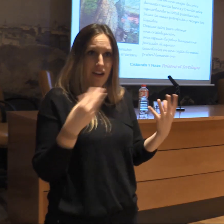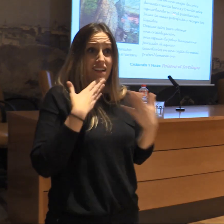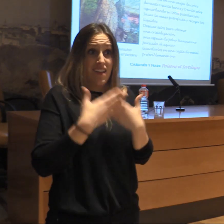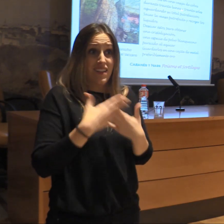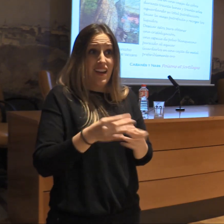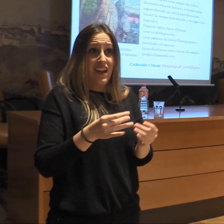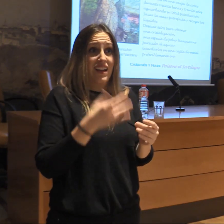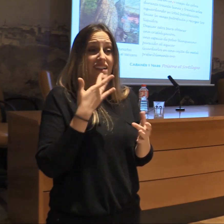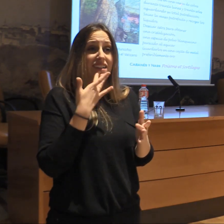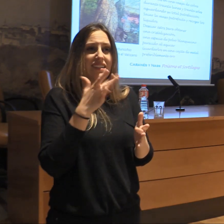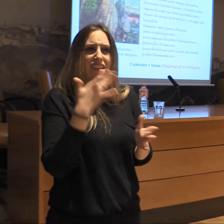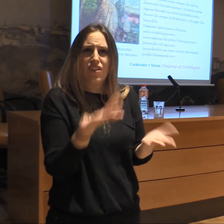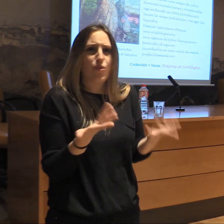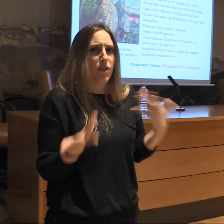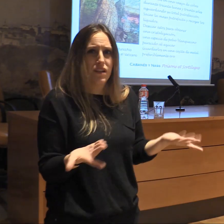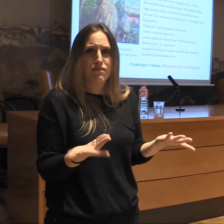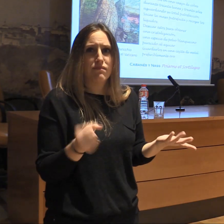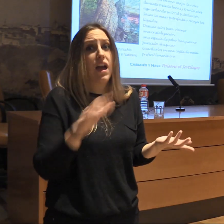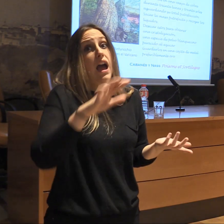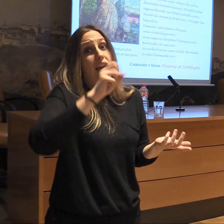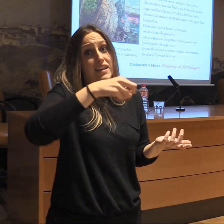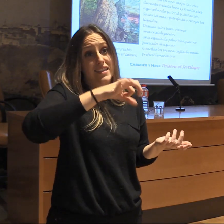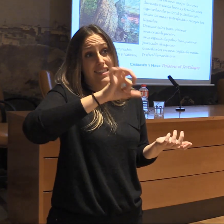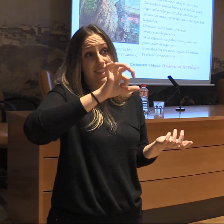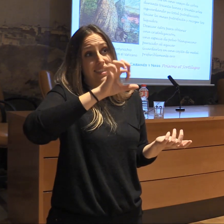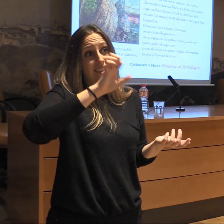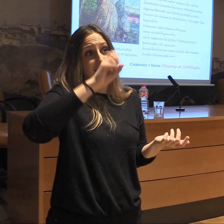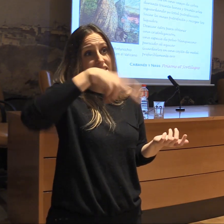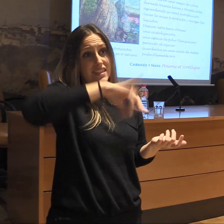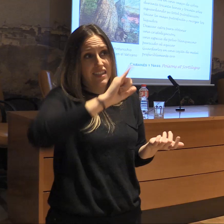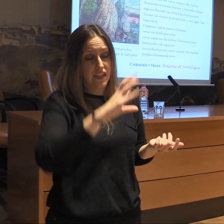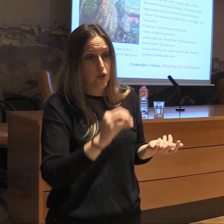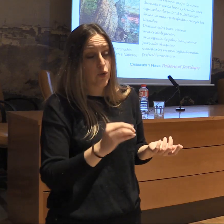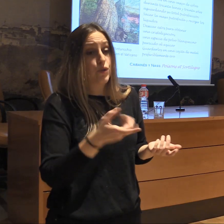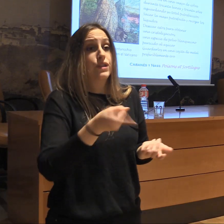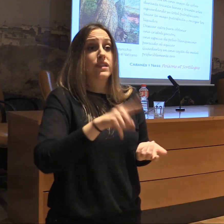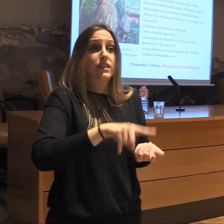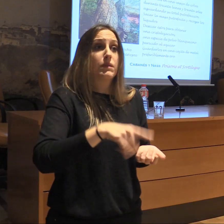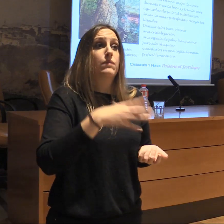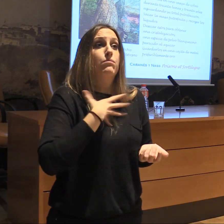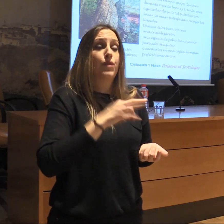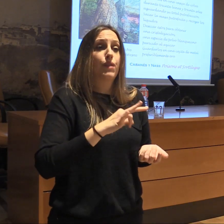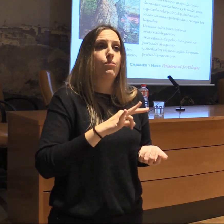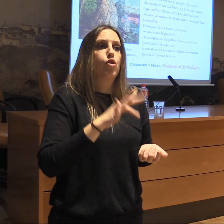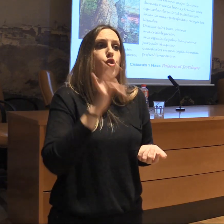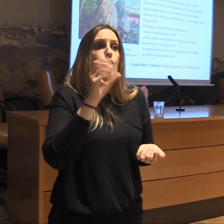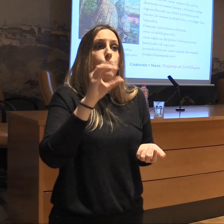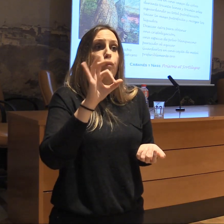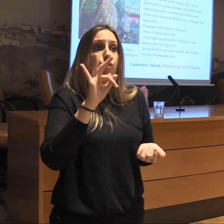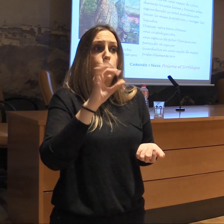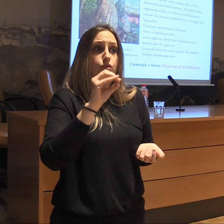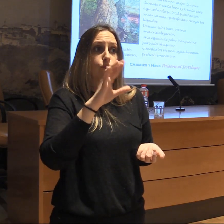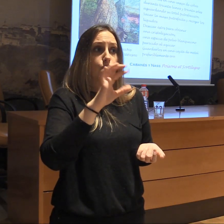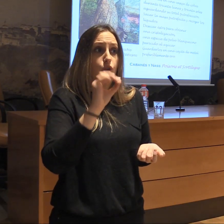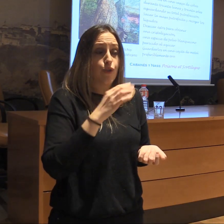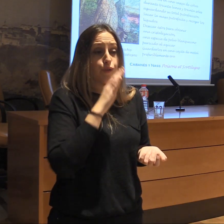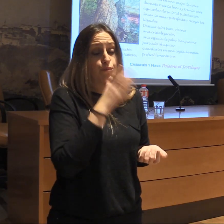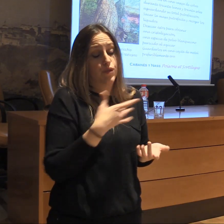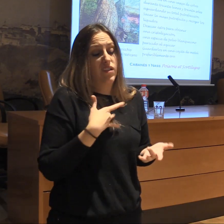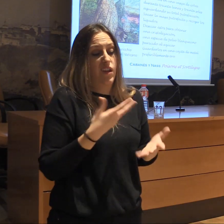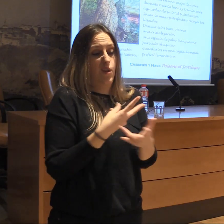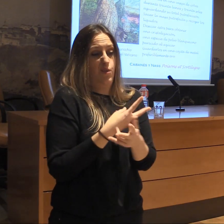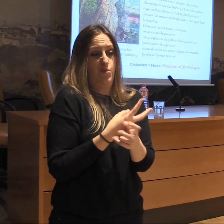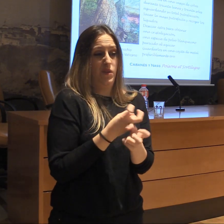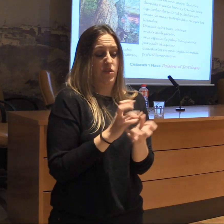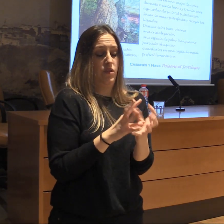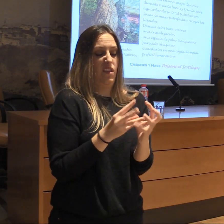cristalización, es obviamente el arsénico. También podríamos tener fósforo como consecuencia de la descomposición de los huesos.